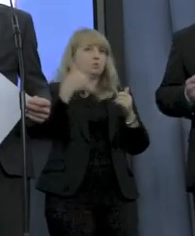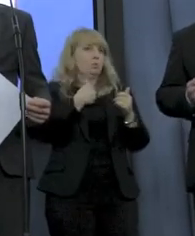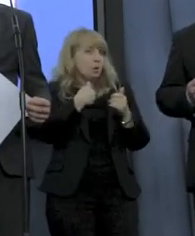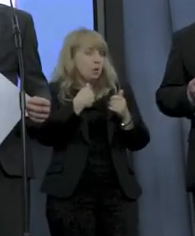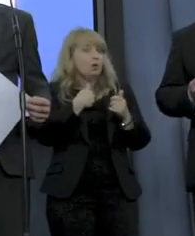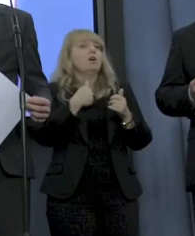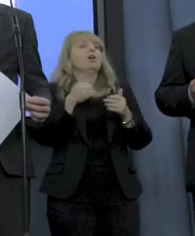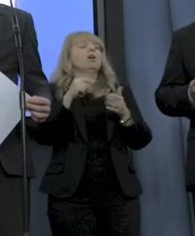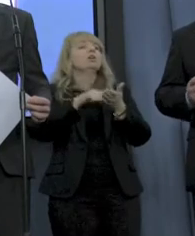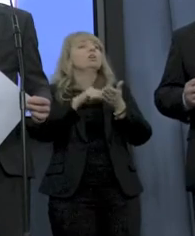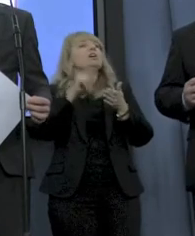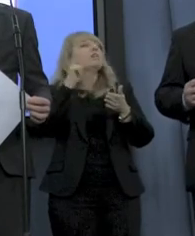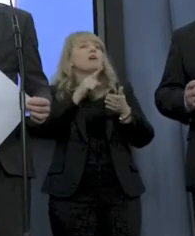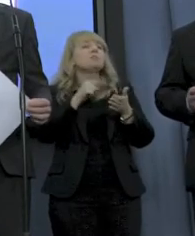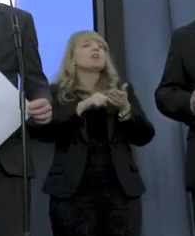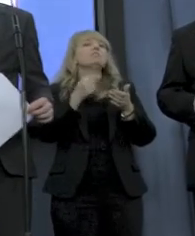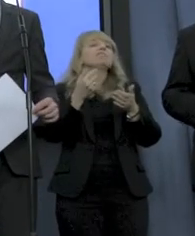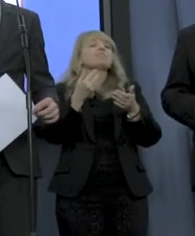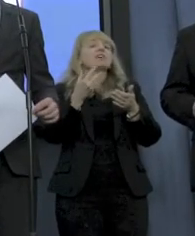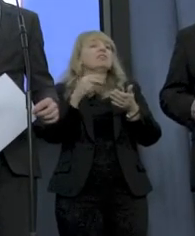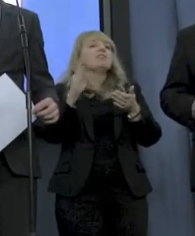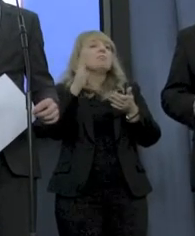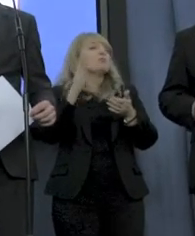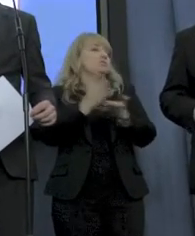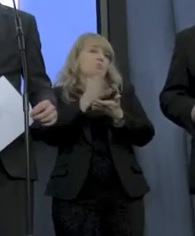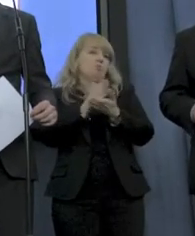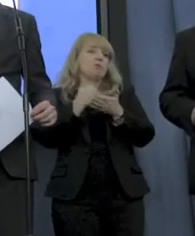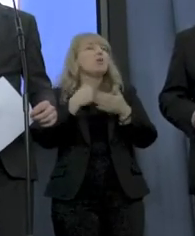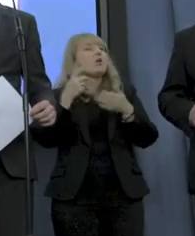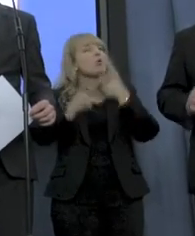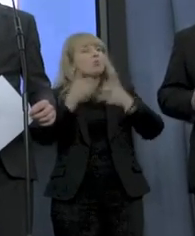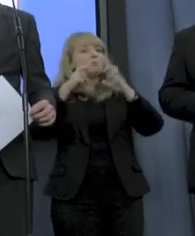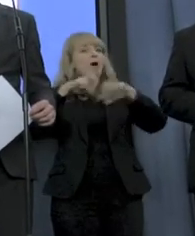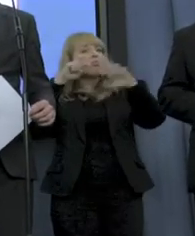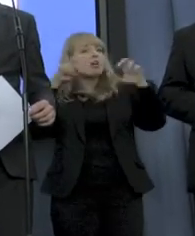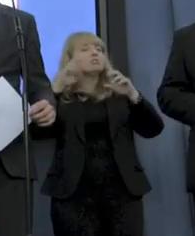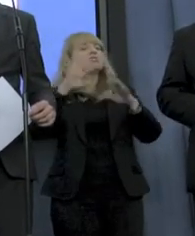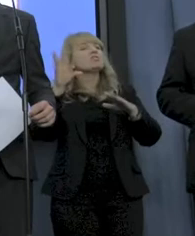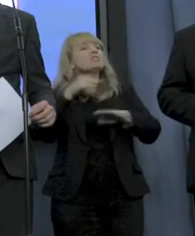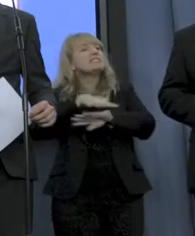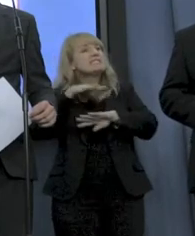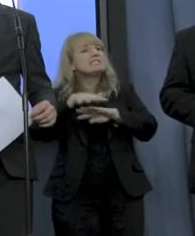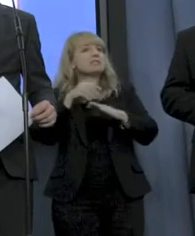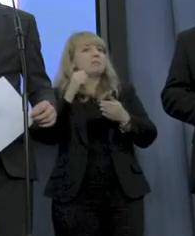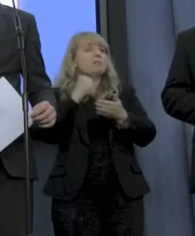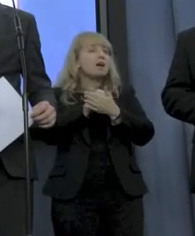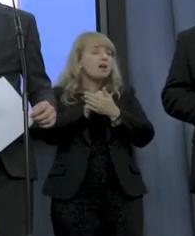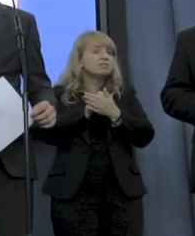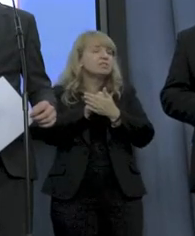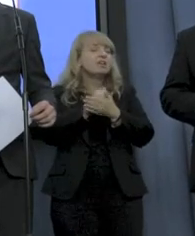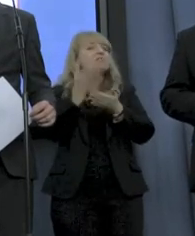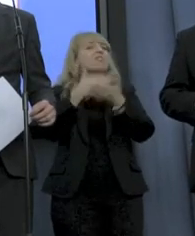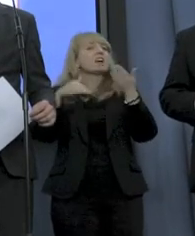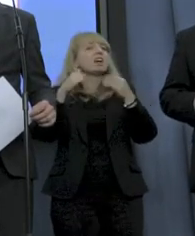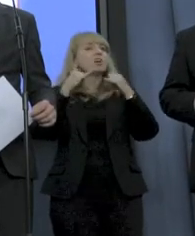które tak naprawdę niewiele wnoszą, ponieważ myśmy dogłębnie przeanalizowali systemy prawne w wielu krajach,